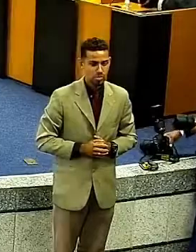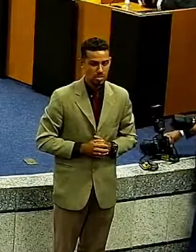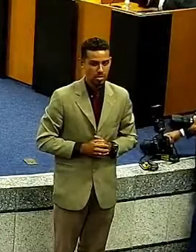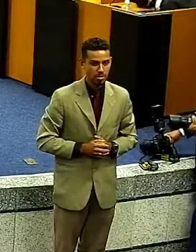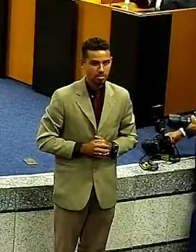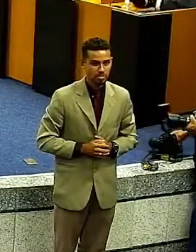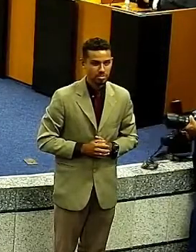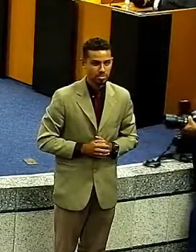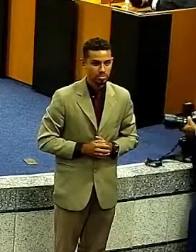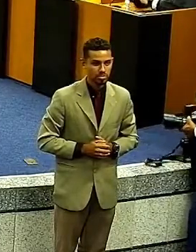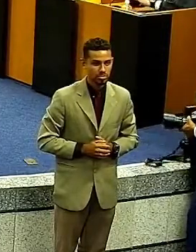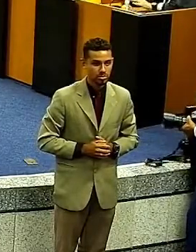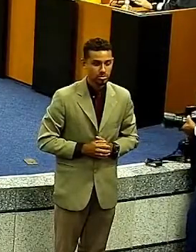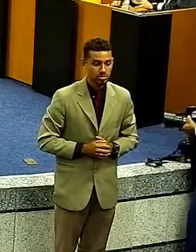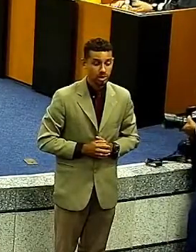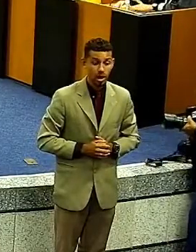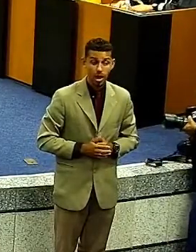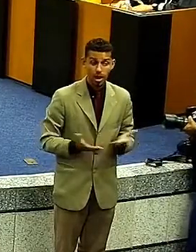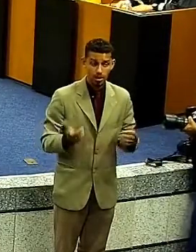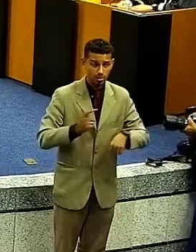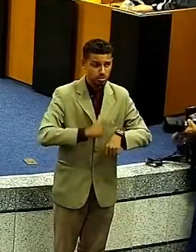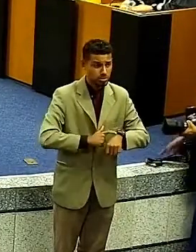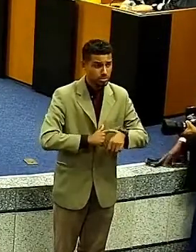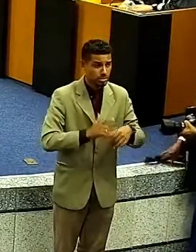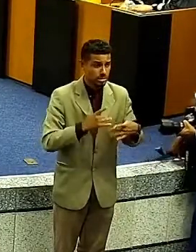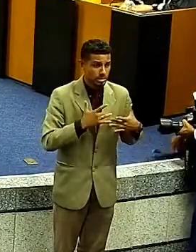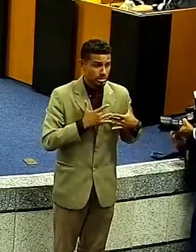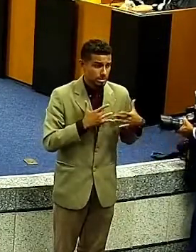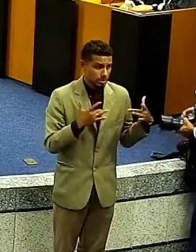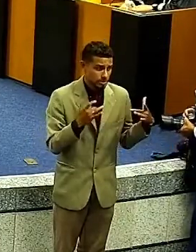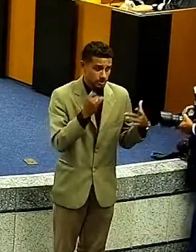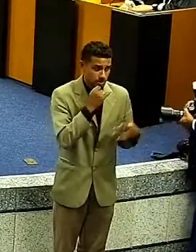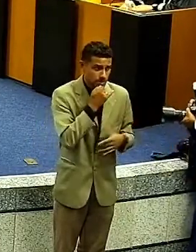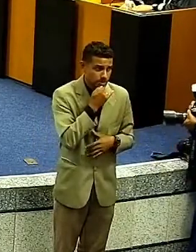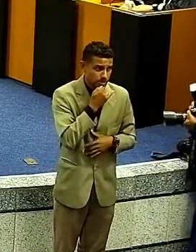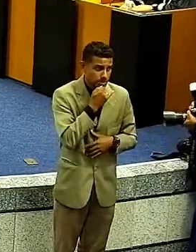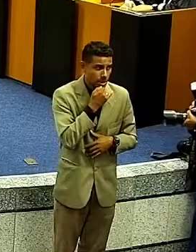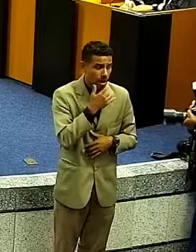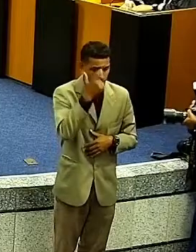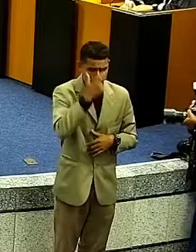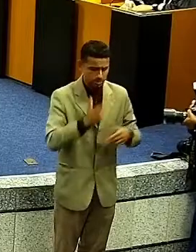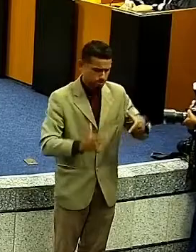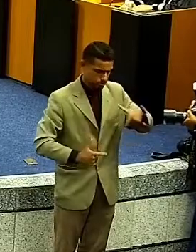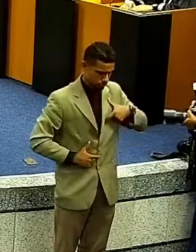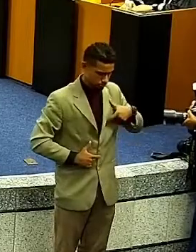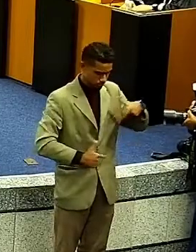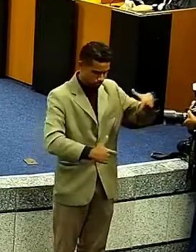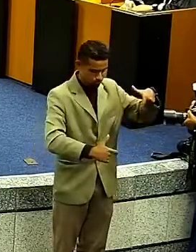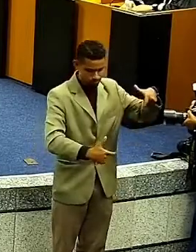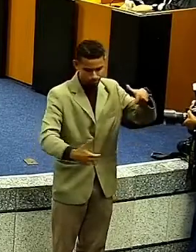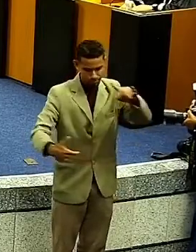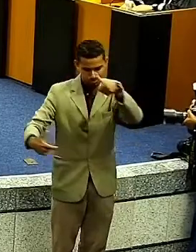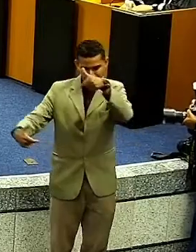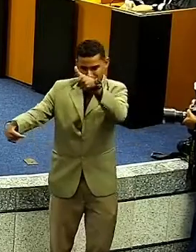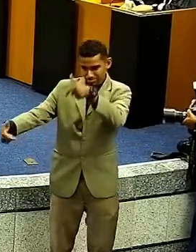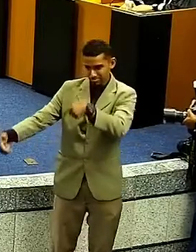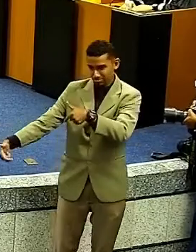lição agora o momento mais doloroso estou renunciando à presidência do